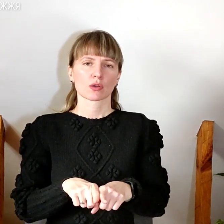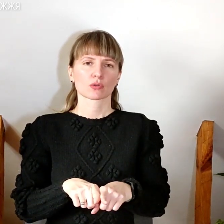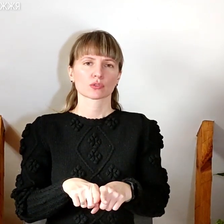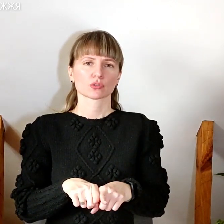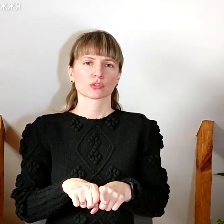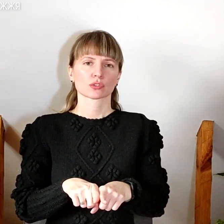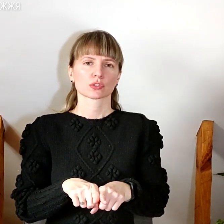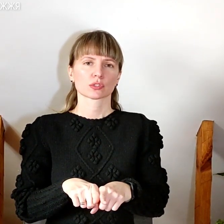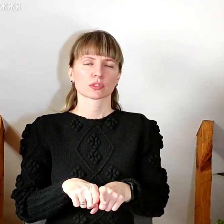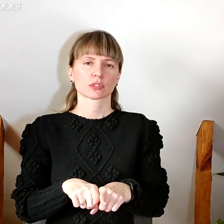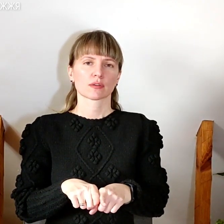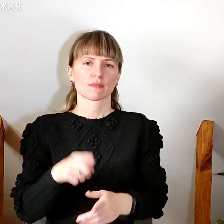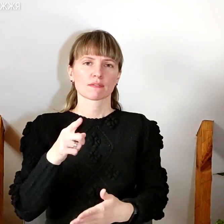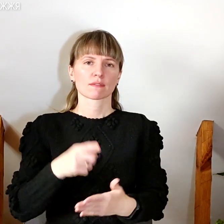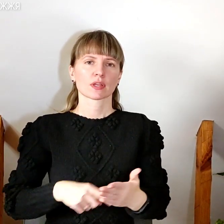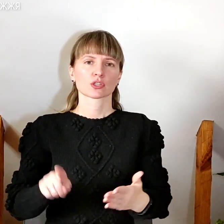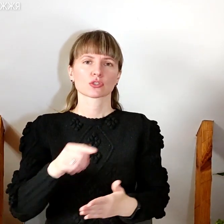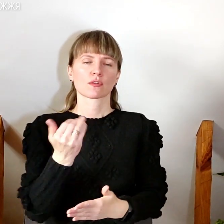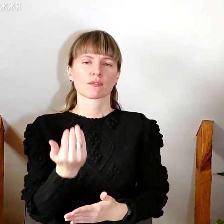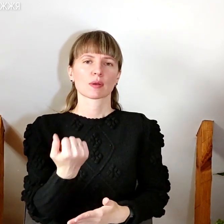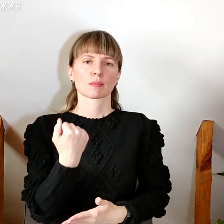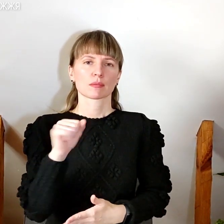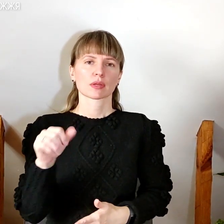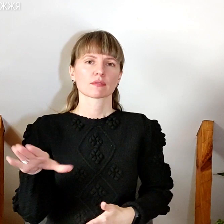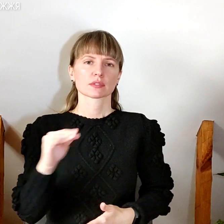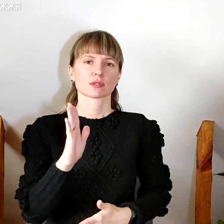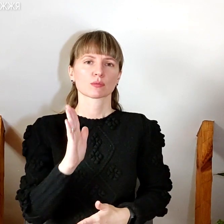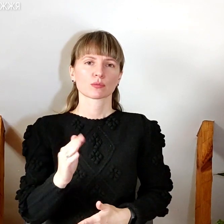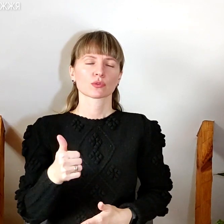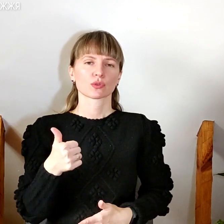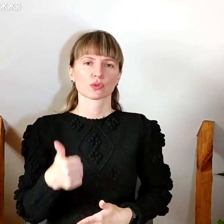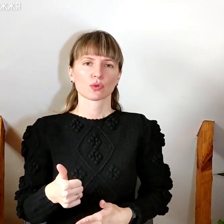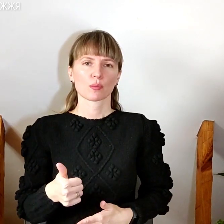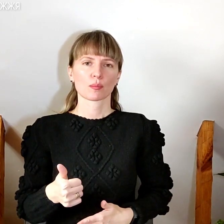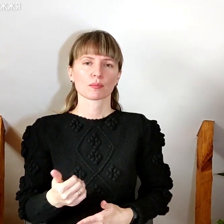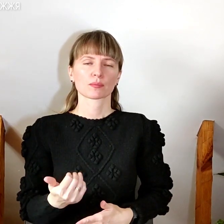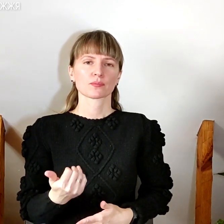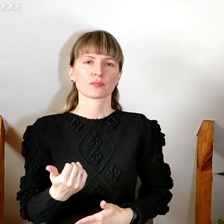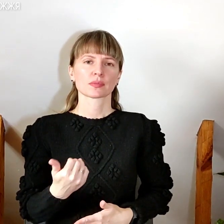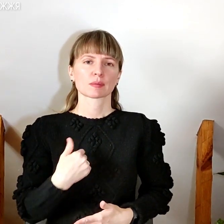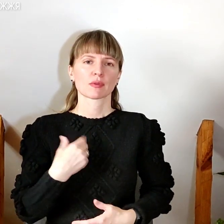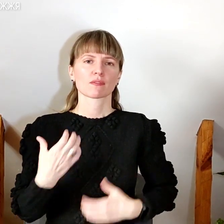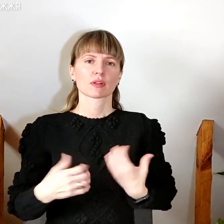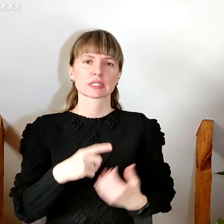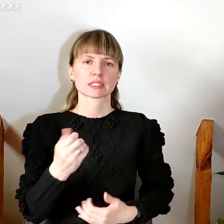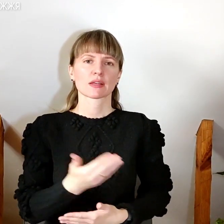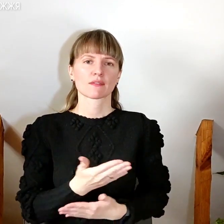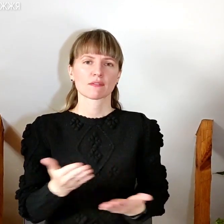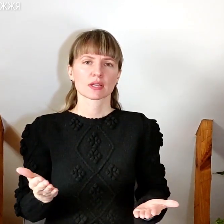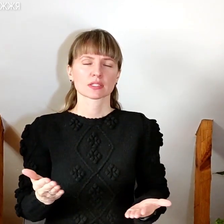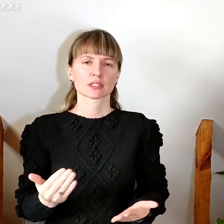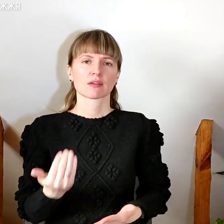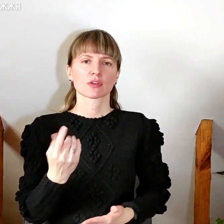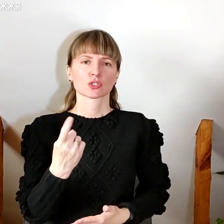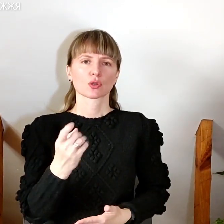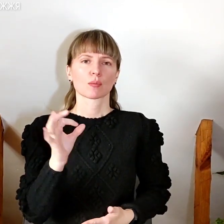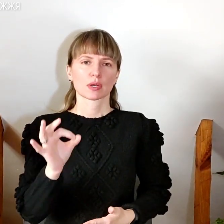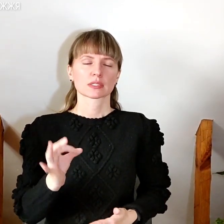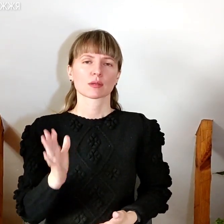ви переможете їх. Все буде дуже добре, ми молимося до вас. Ви 100% переможете і